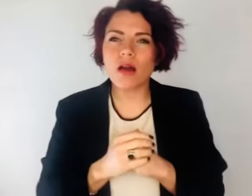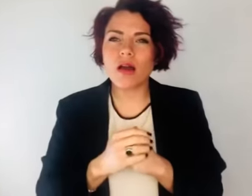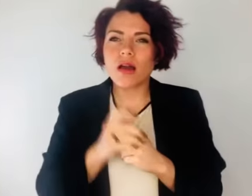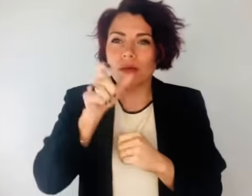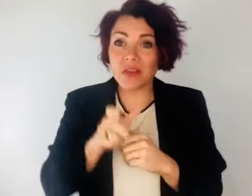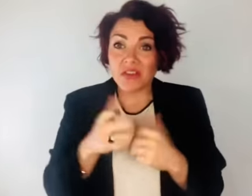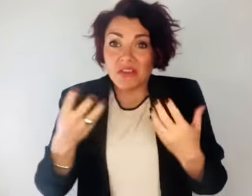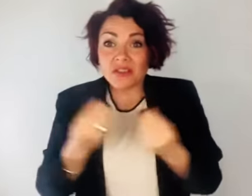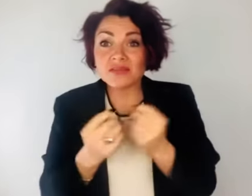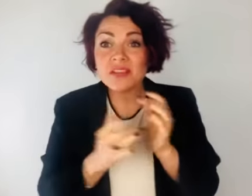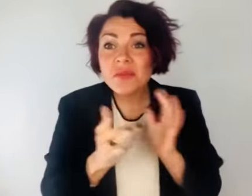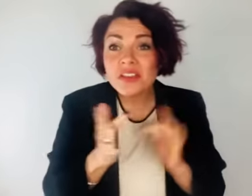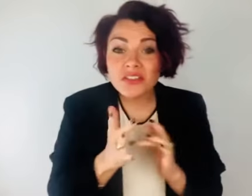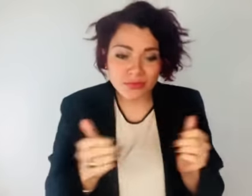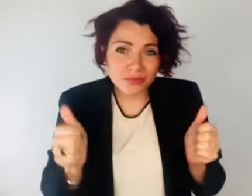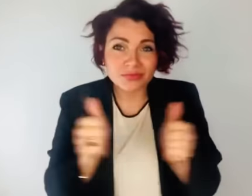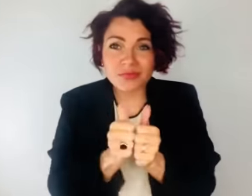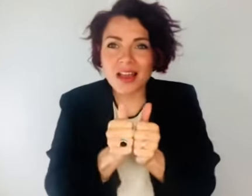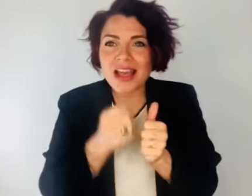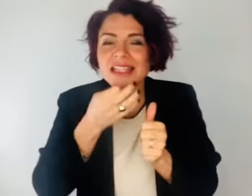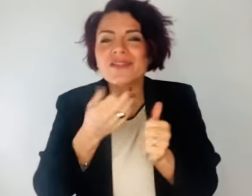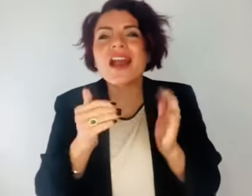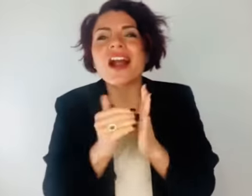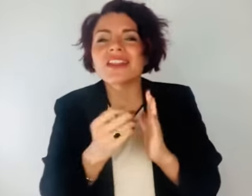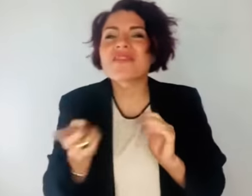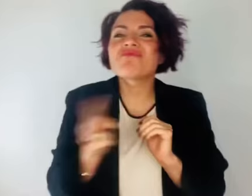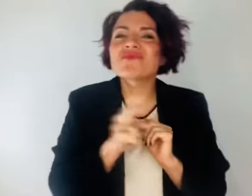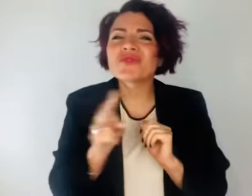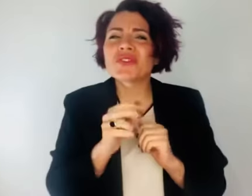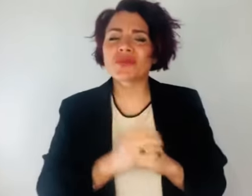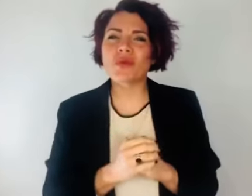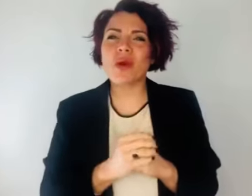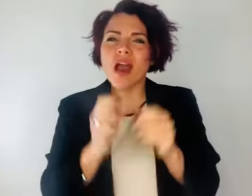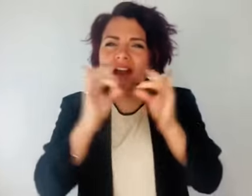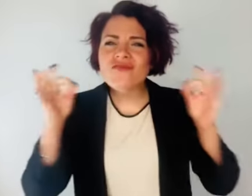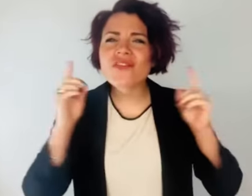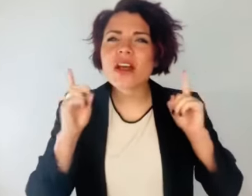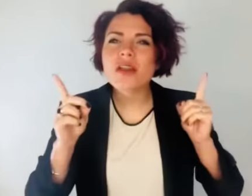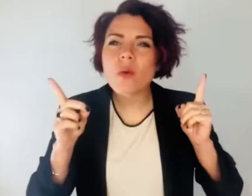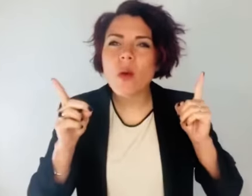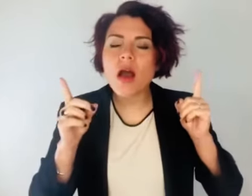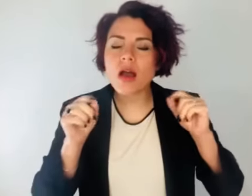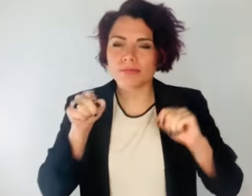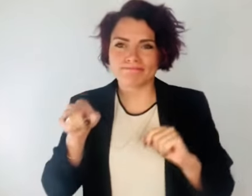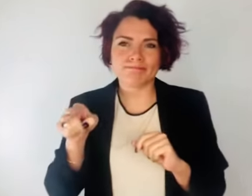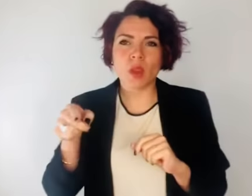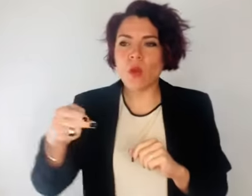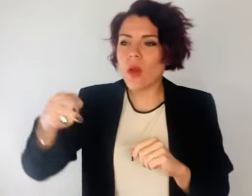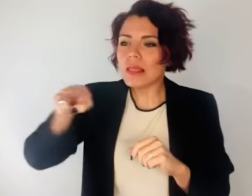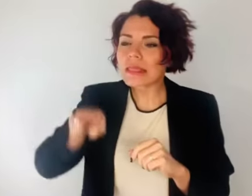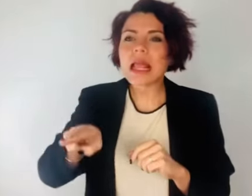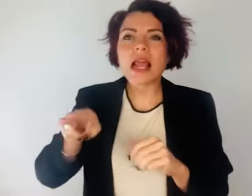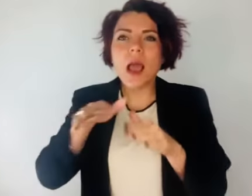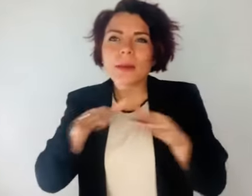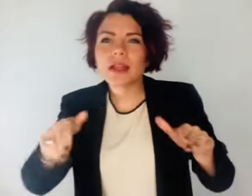gesù la casa di entrambi è notato un particolare dice letteralmente era sdraiato a